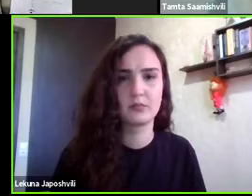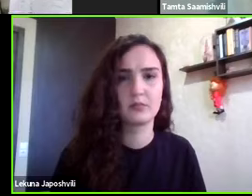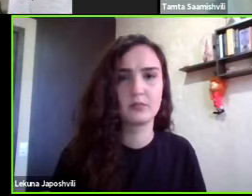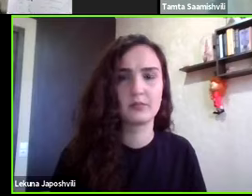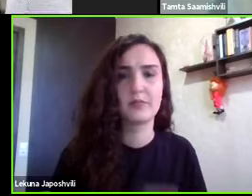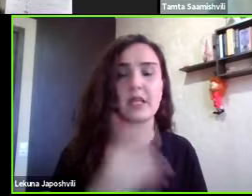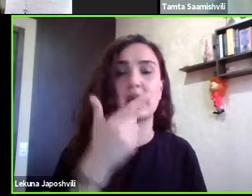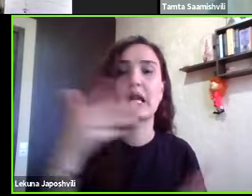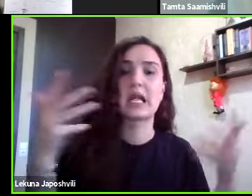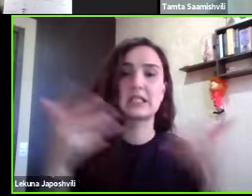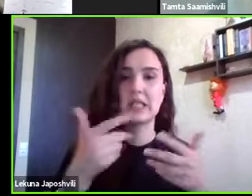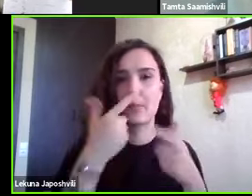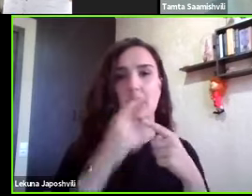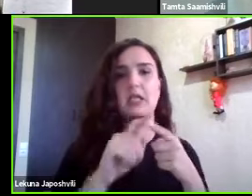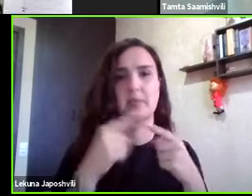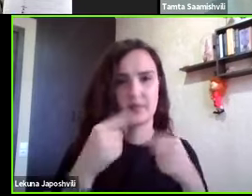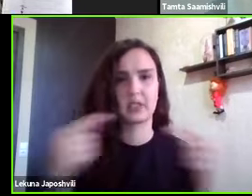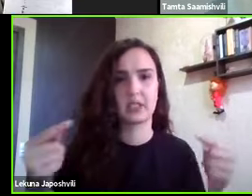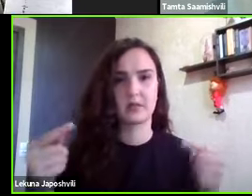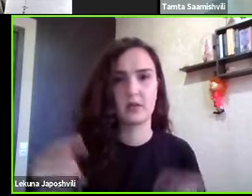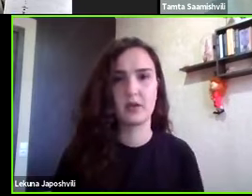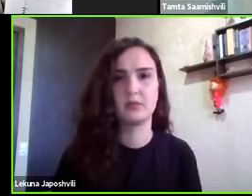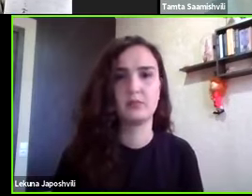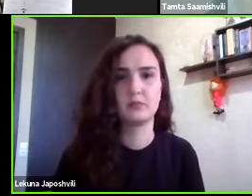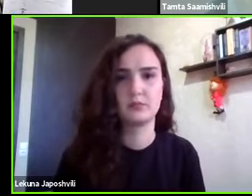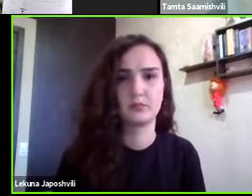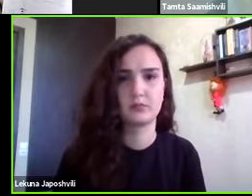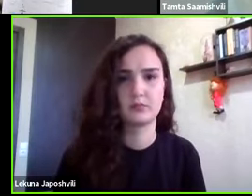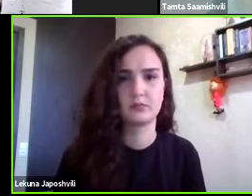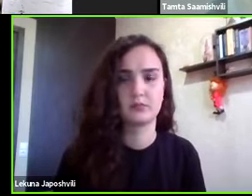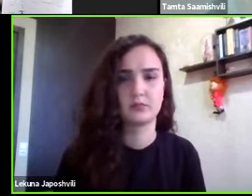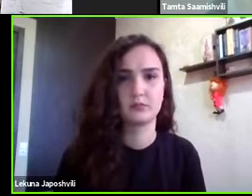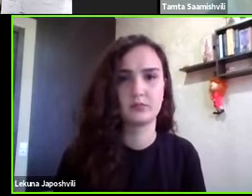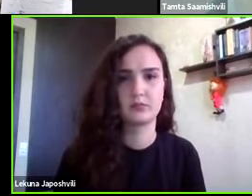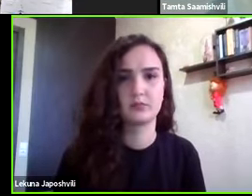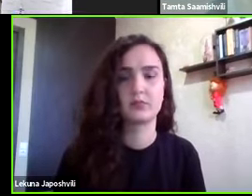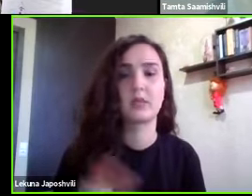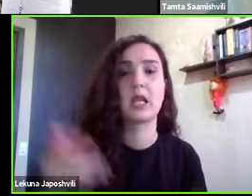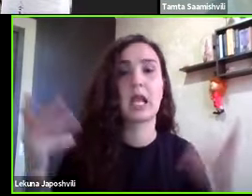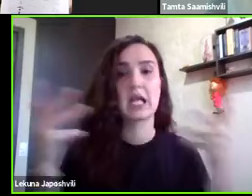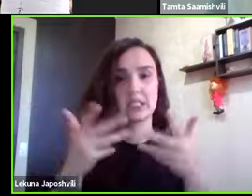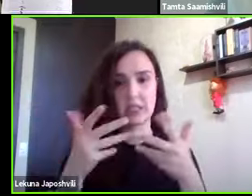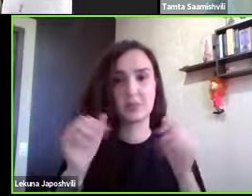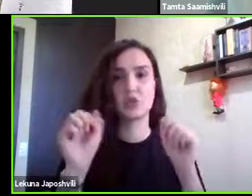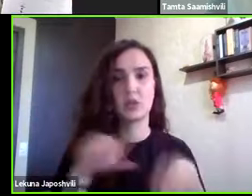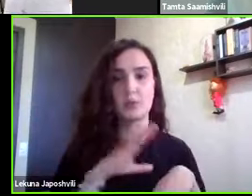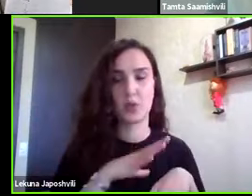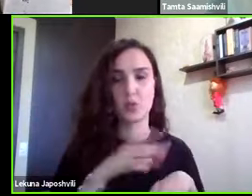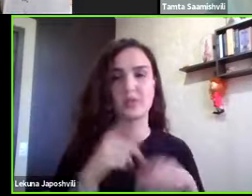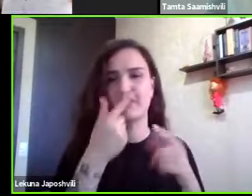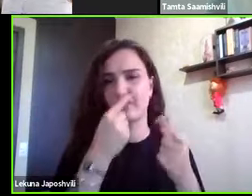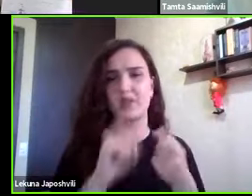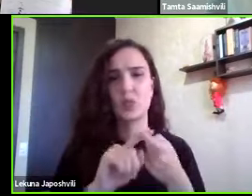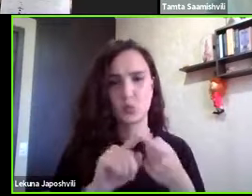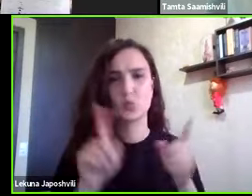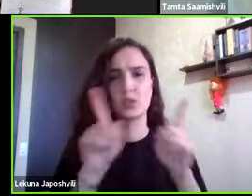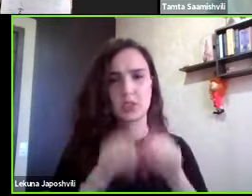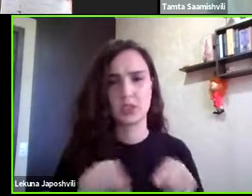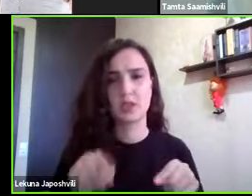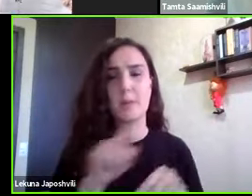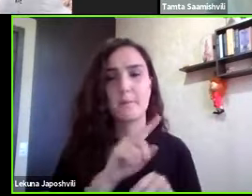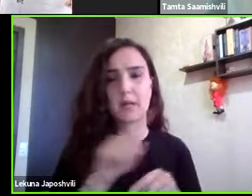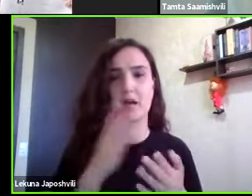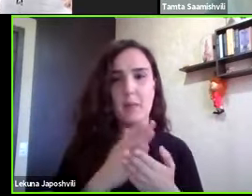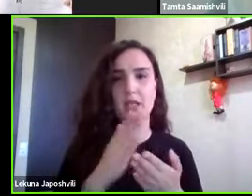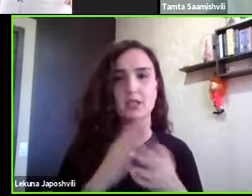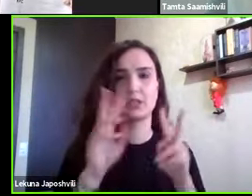გრიპი სხვადასხვა რამეა, უკვე ვიცით, ხო? გრიპი ეს ჩვეულებრივი ვირუსია და გაცება შეიძლება იყოს ისიც ვირუსულია, მაგრამ არის